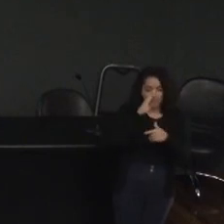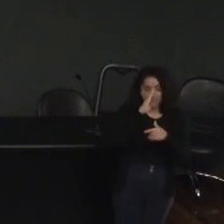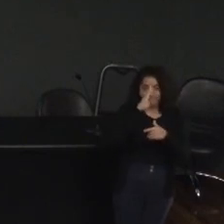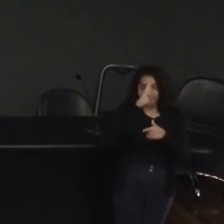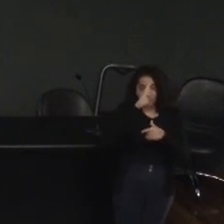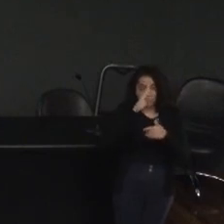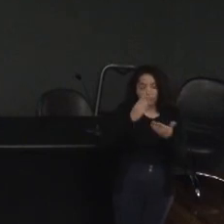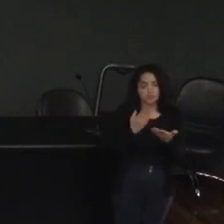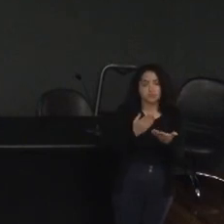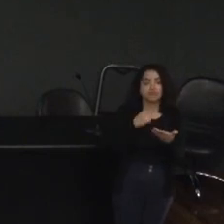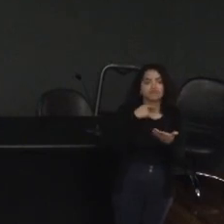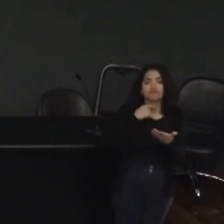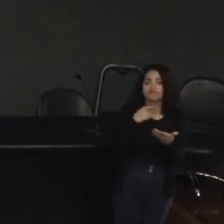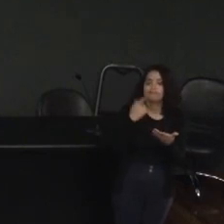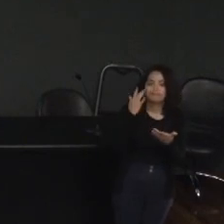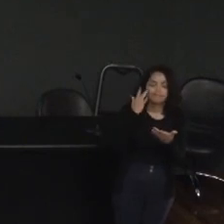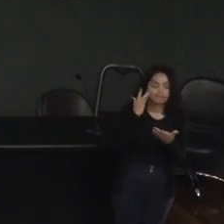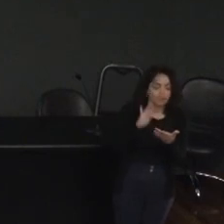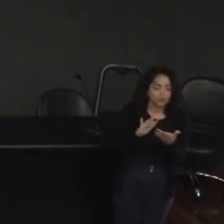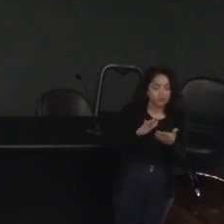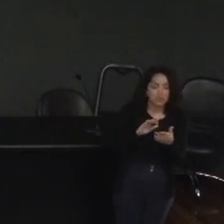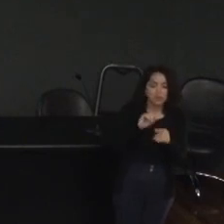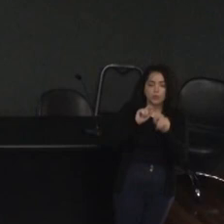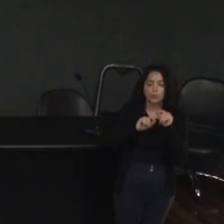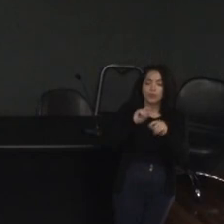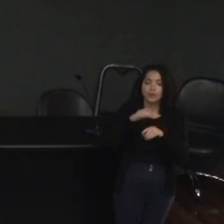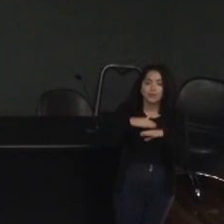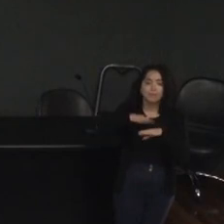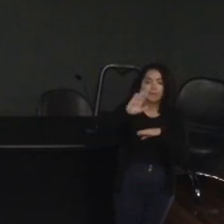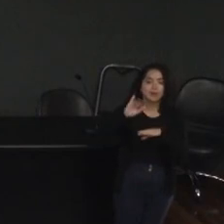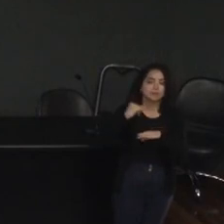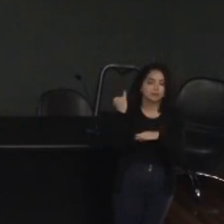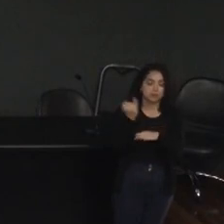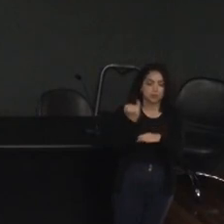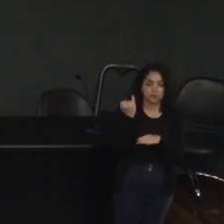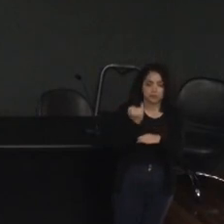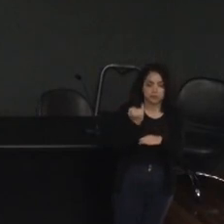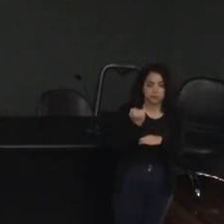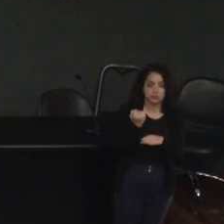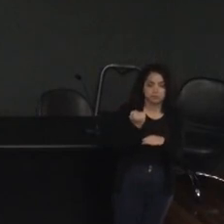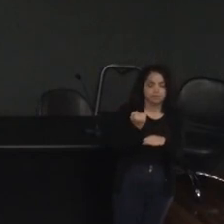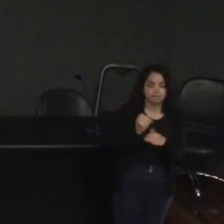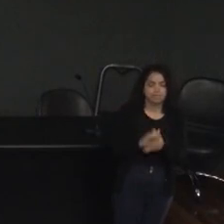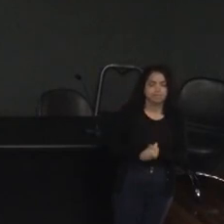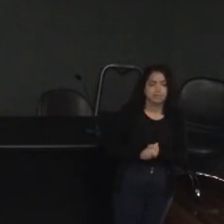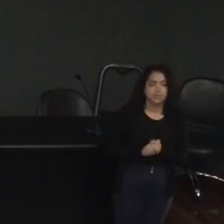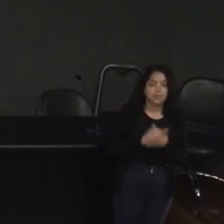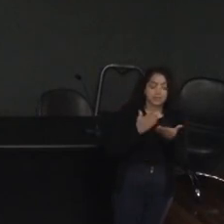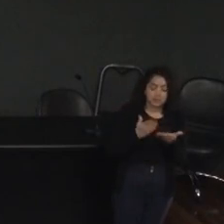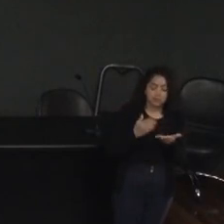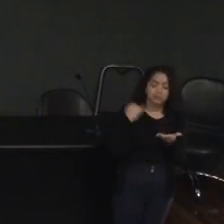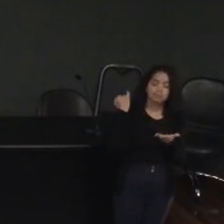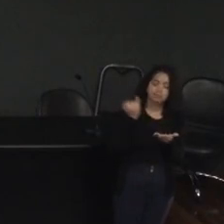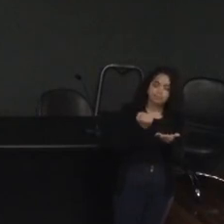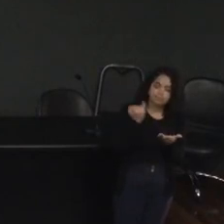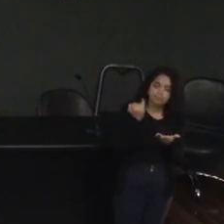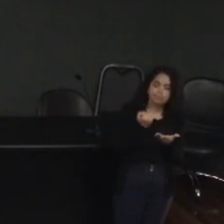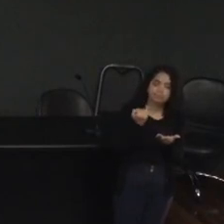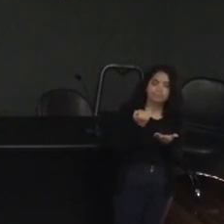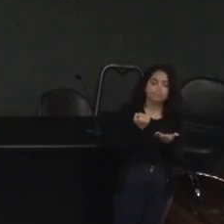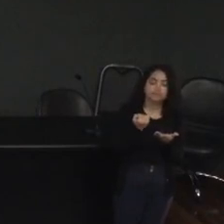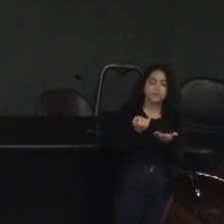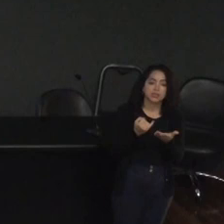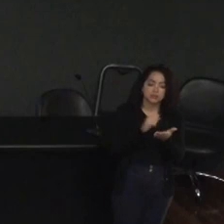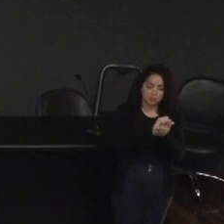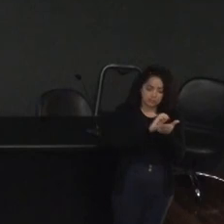você não sabe o que que é mais importante para você né e isso é fundamental Então essa lição